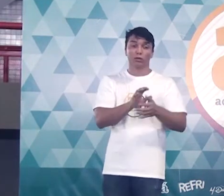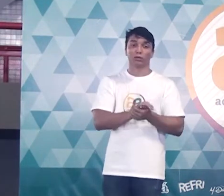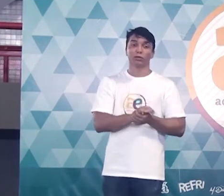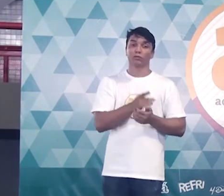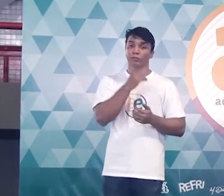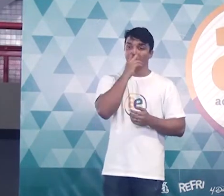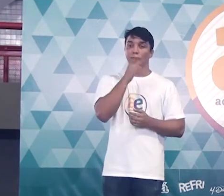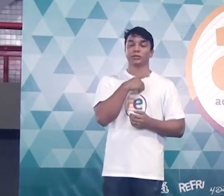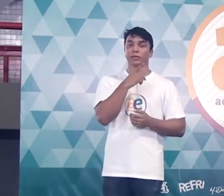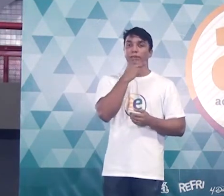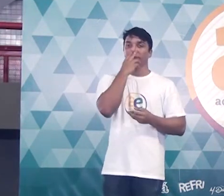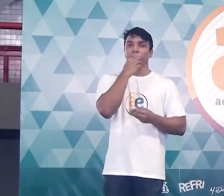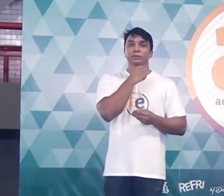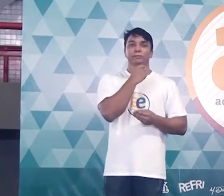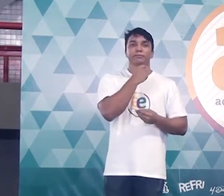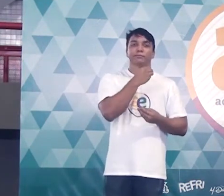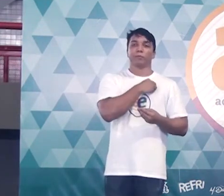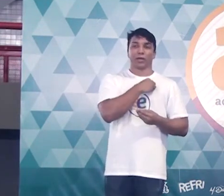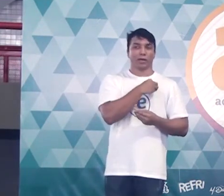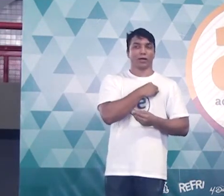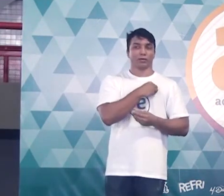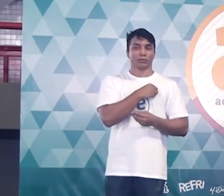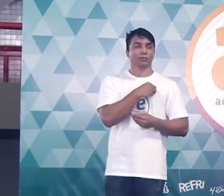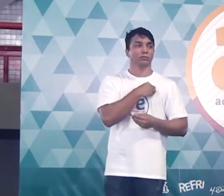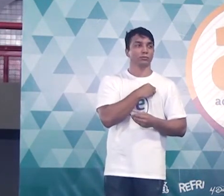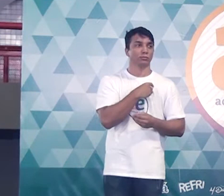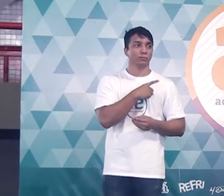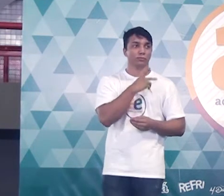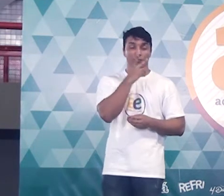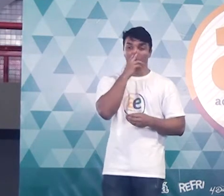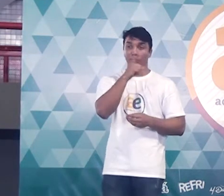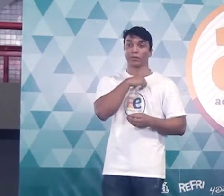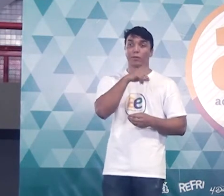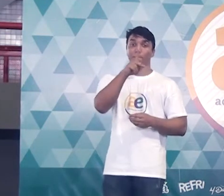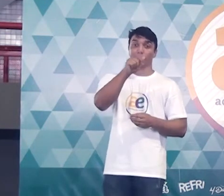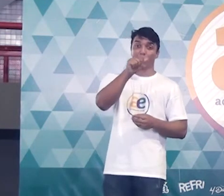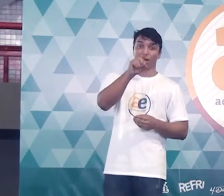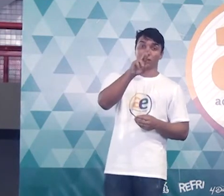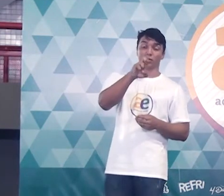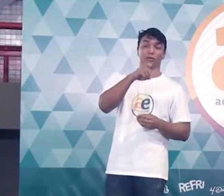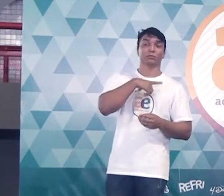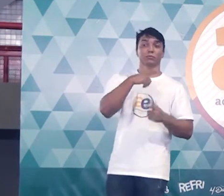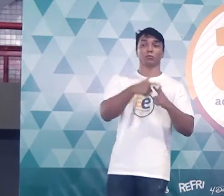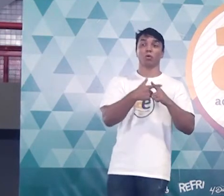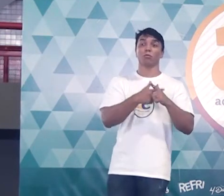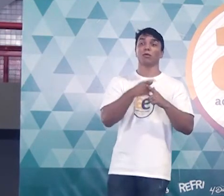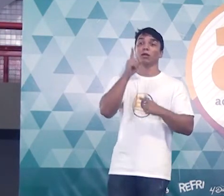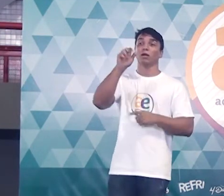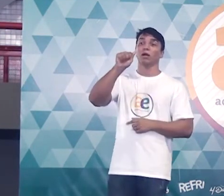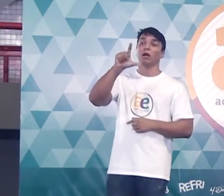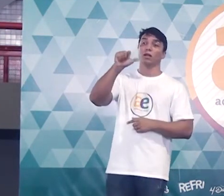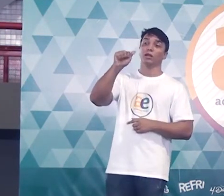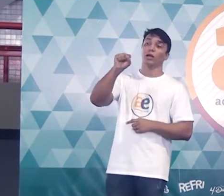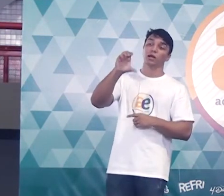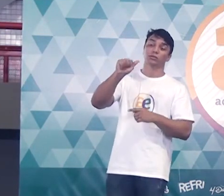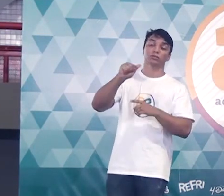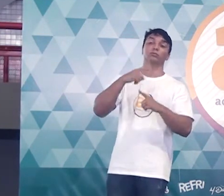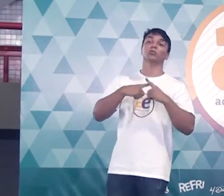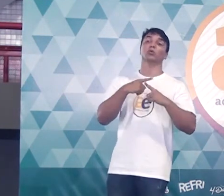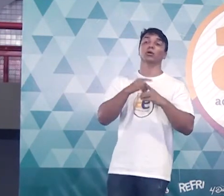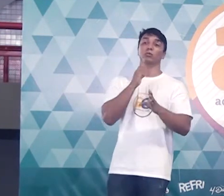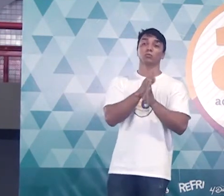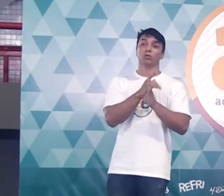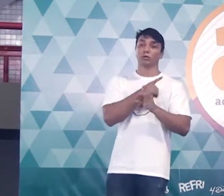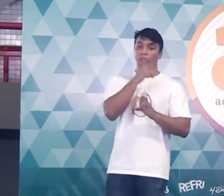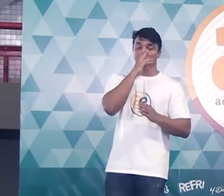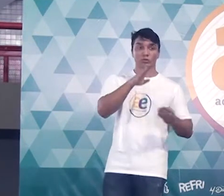é pecado mortal, viu? Os padres tiveram grandes problemas lá no Alasca por causa disso. Porque